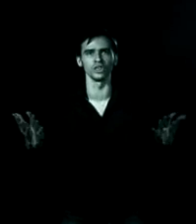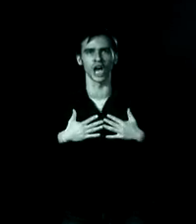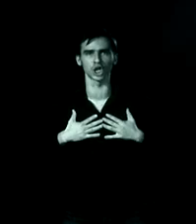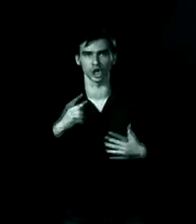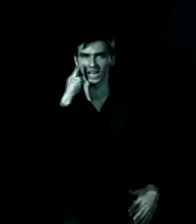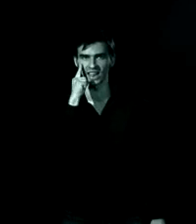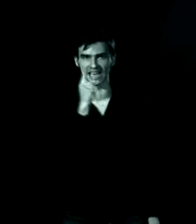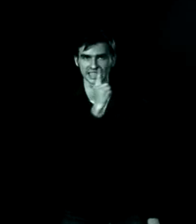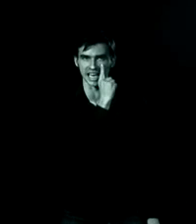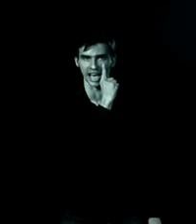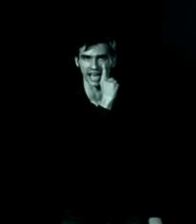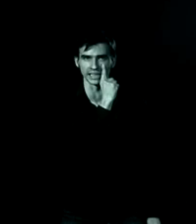требуют наши глаза.